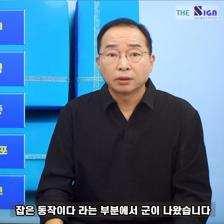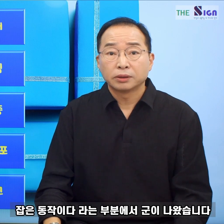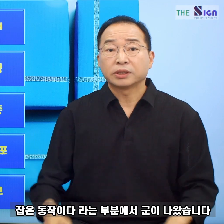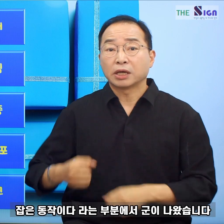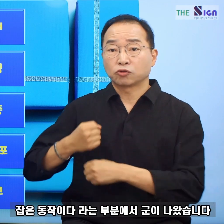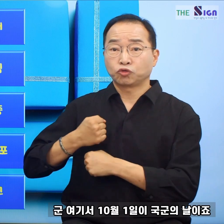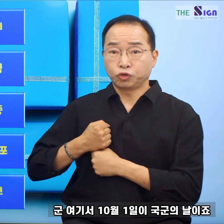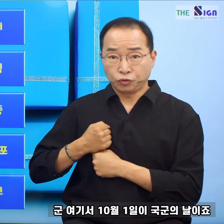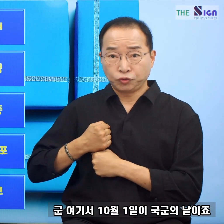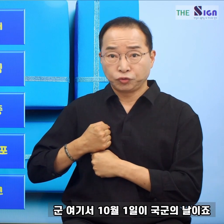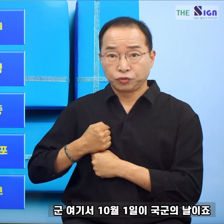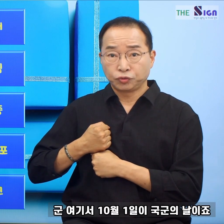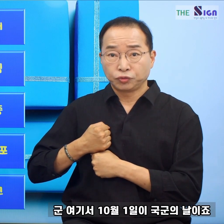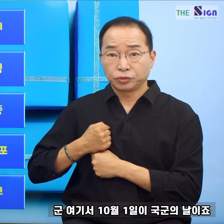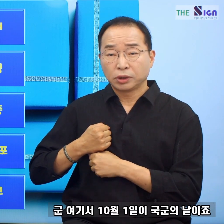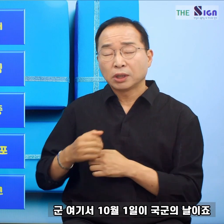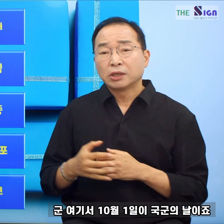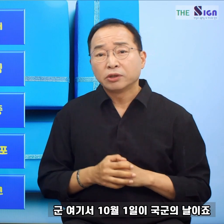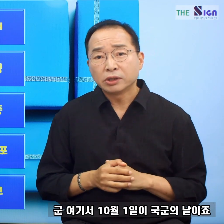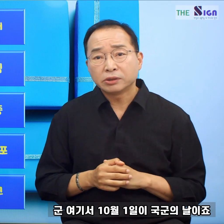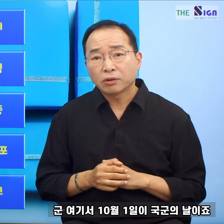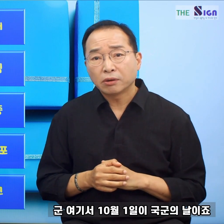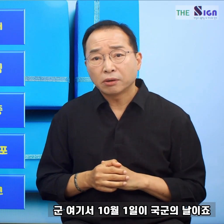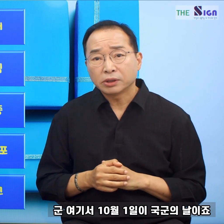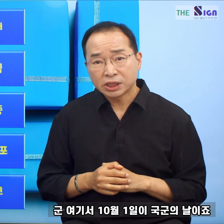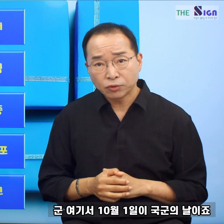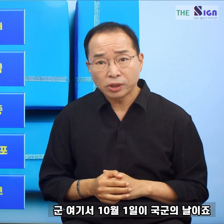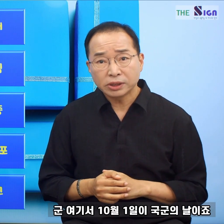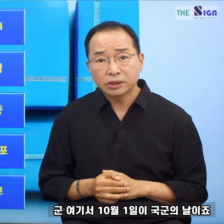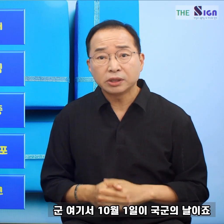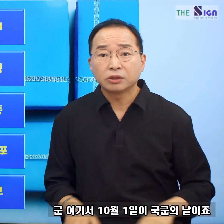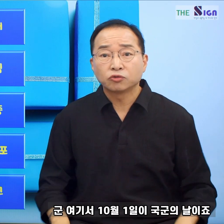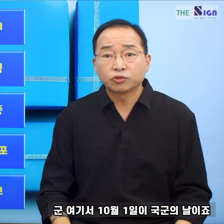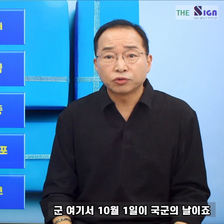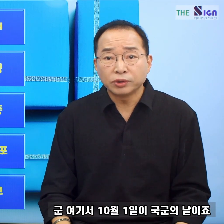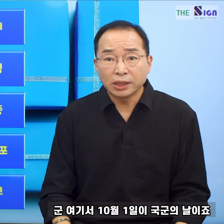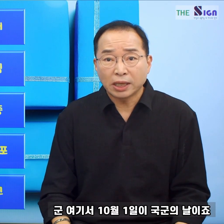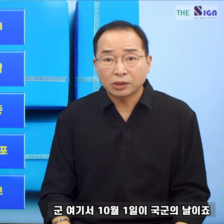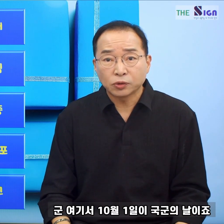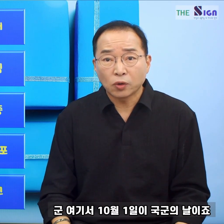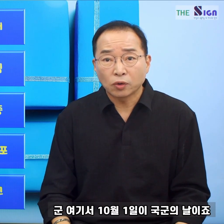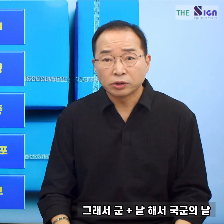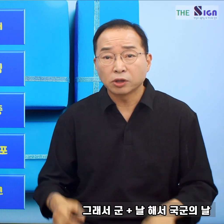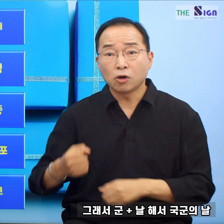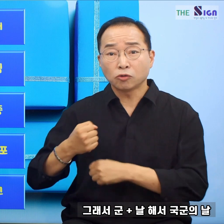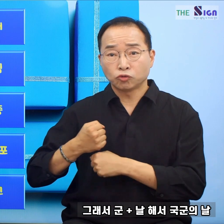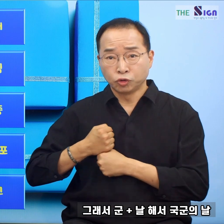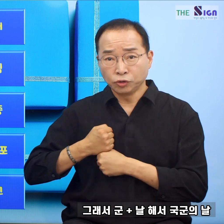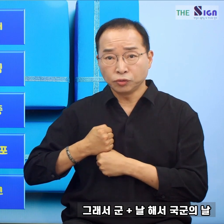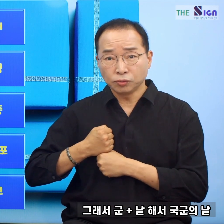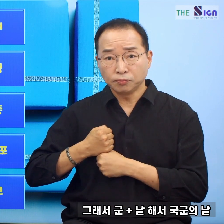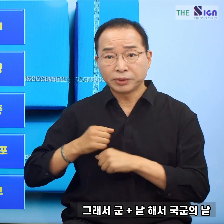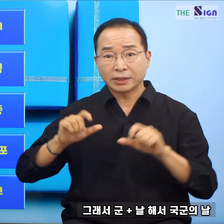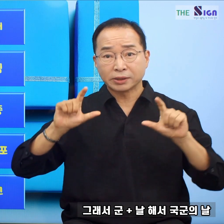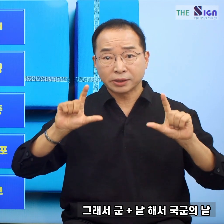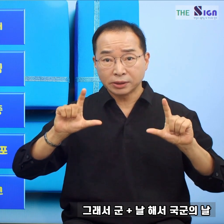자, 군. 여기서 10월 1일이 국군의 날이죠. 그래서 군 플러스